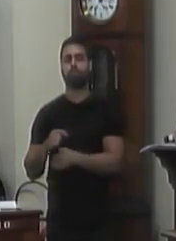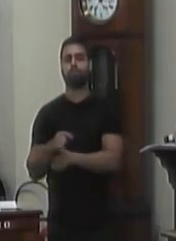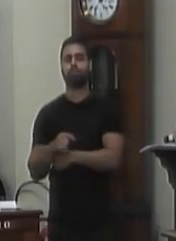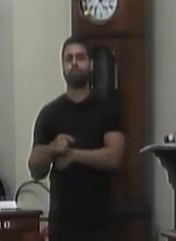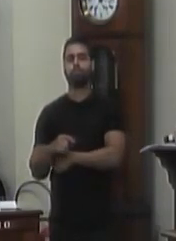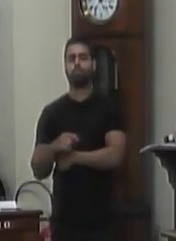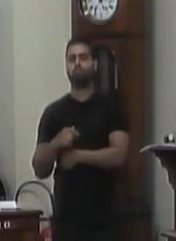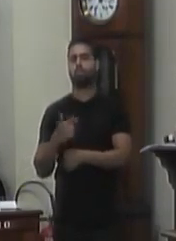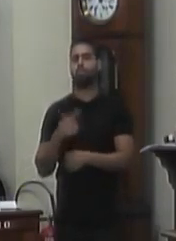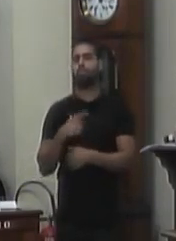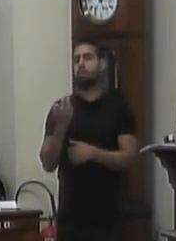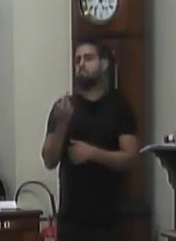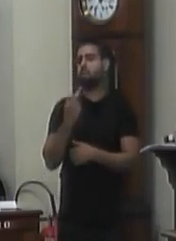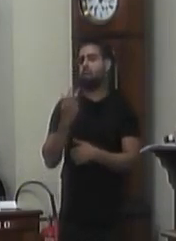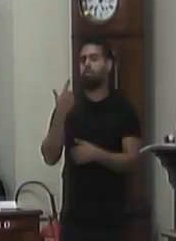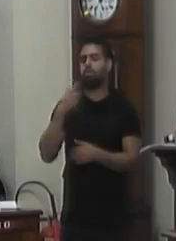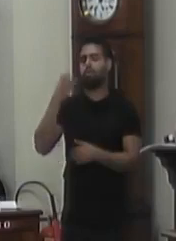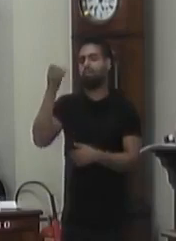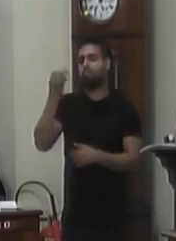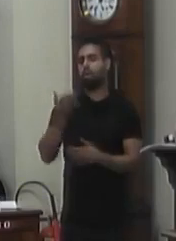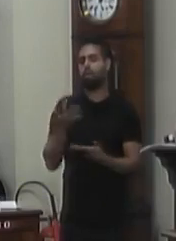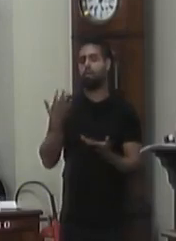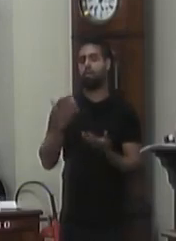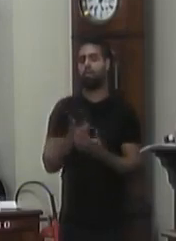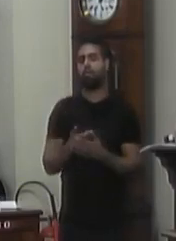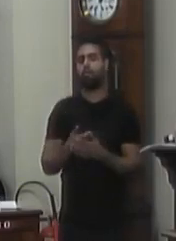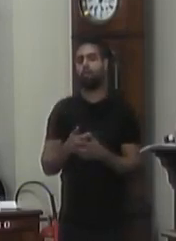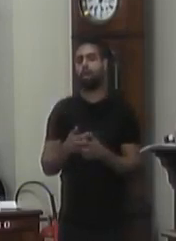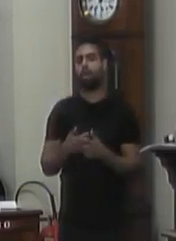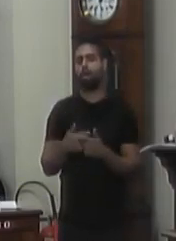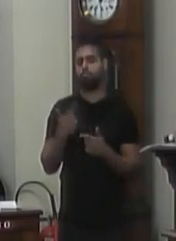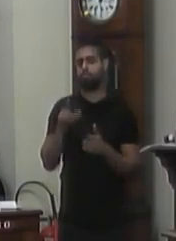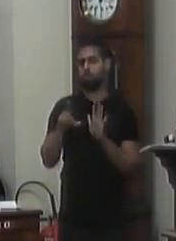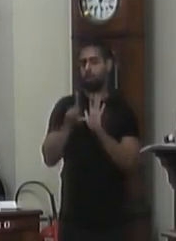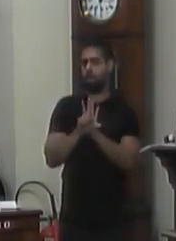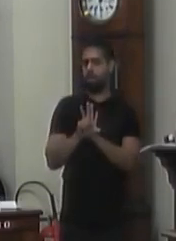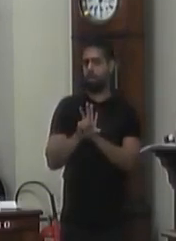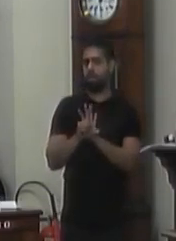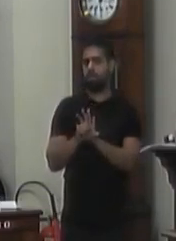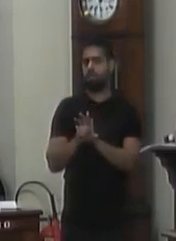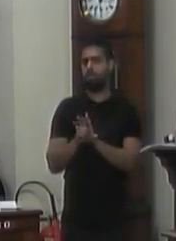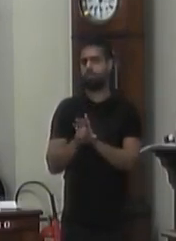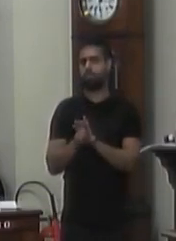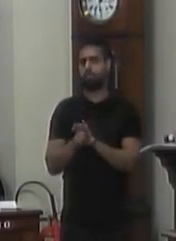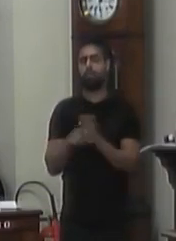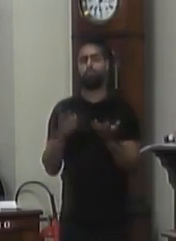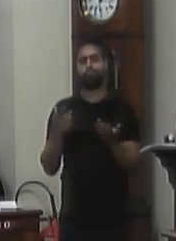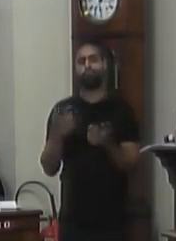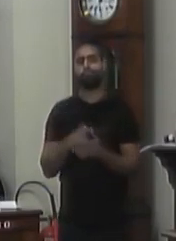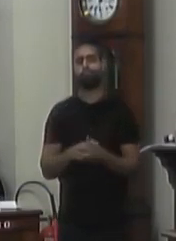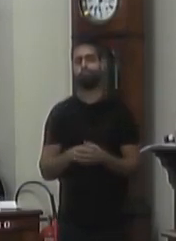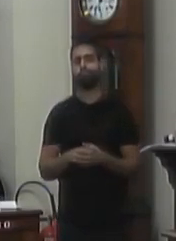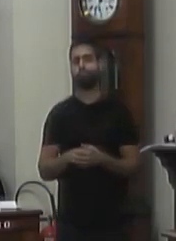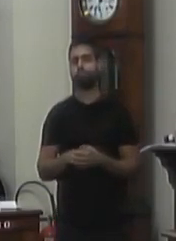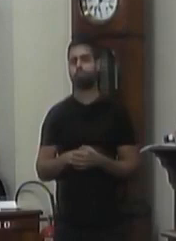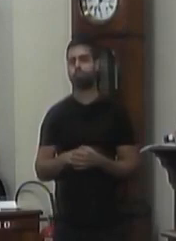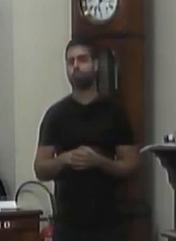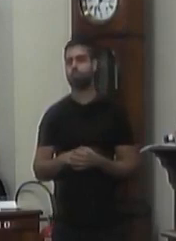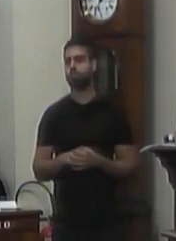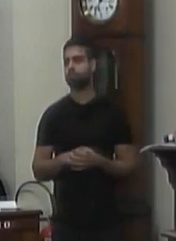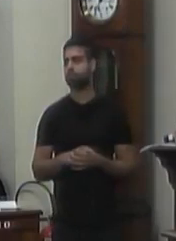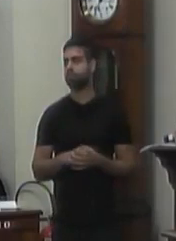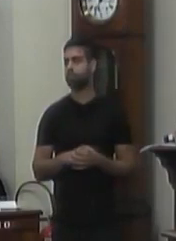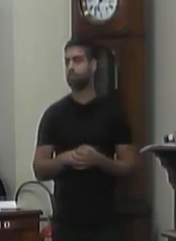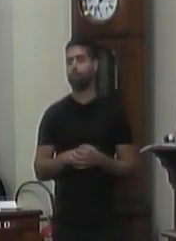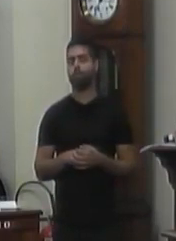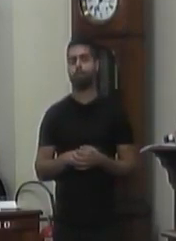uma explicação cabível. Ah, não é legal, mas está sendo imoral. Então, secretária,